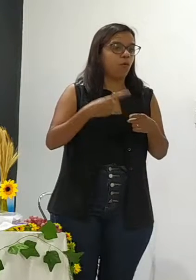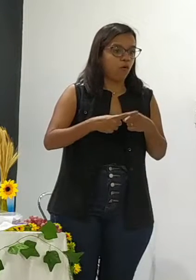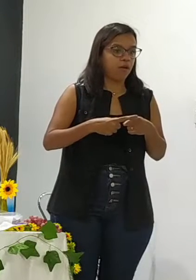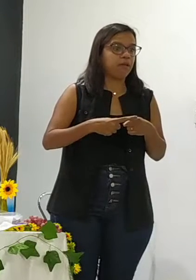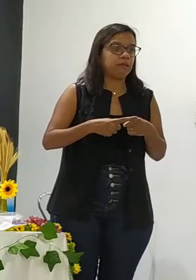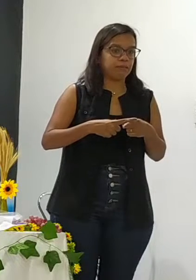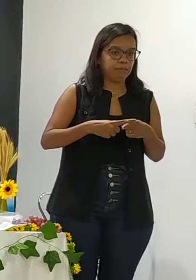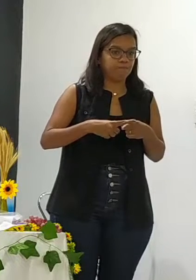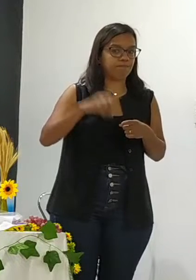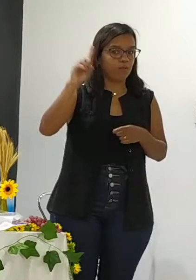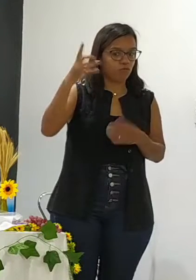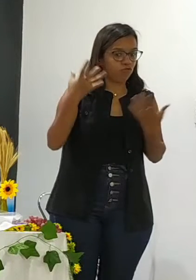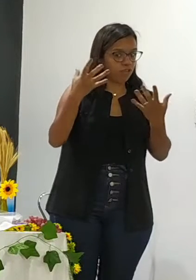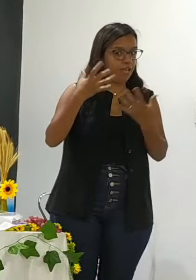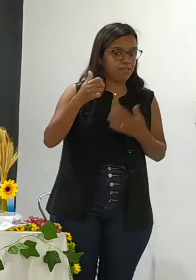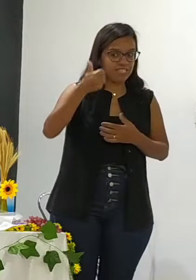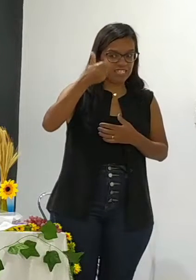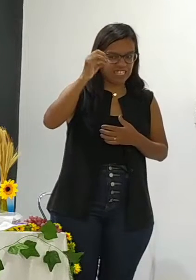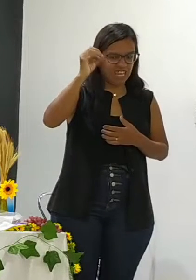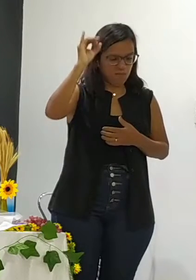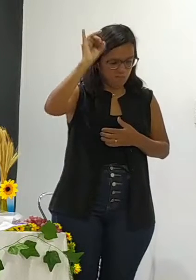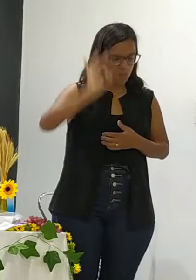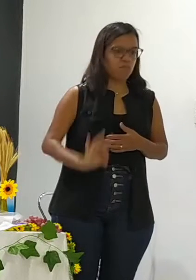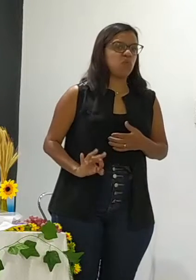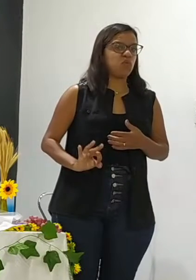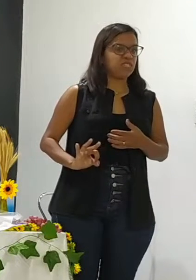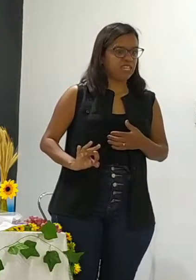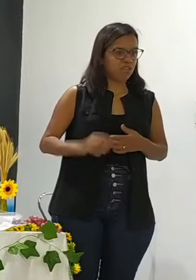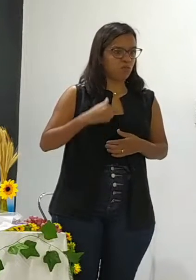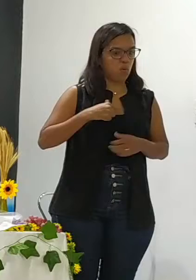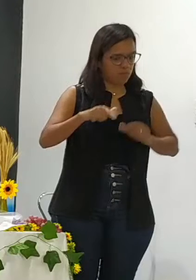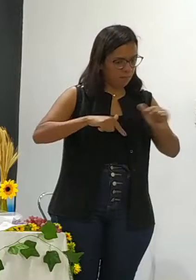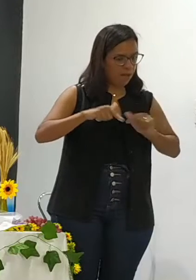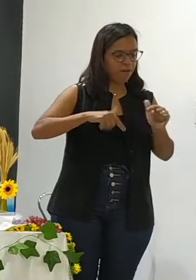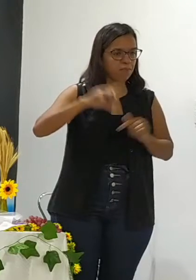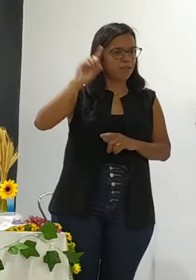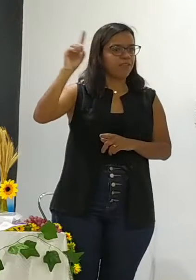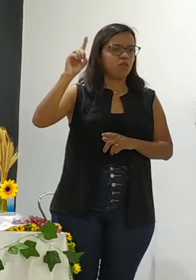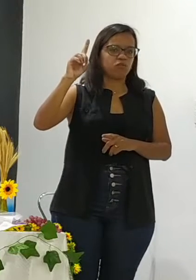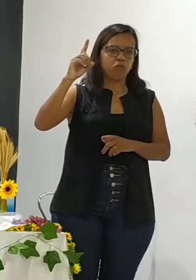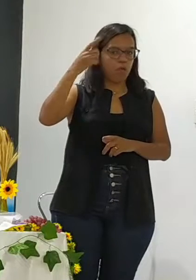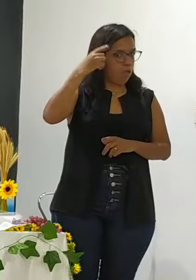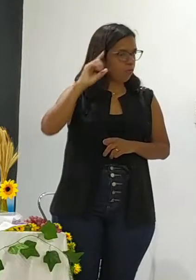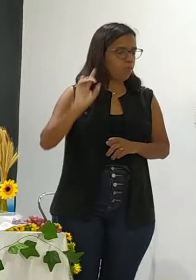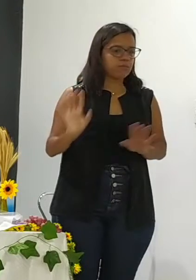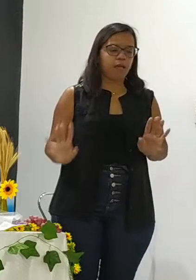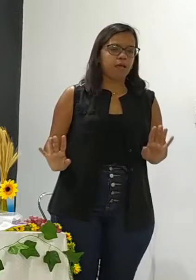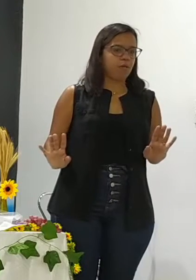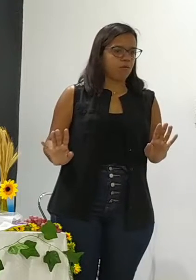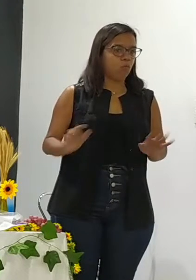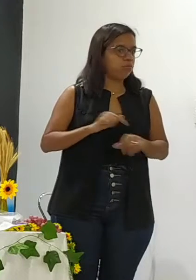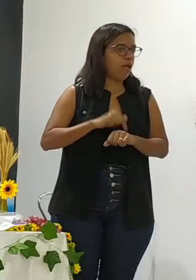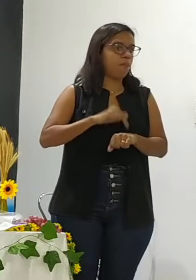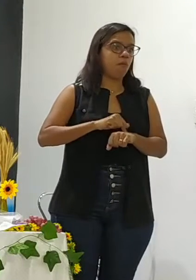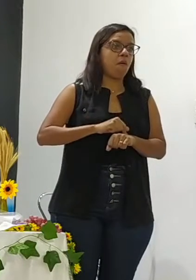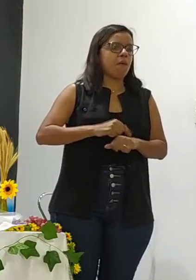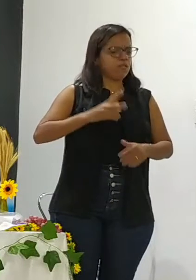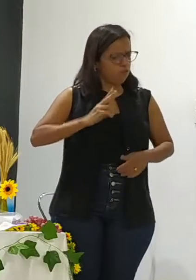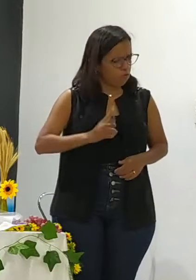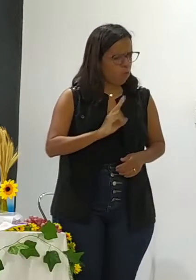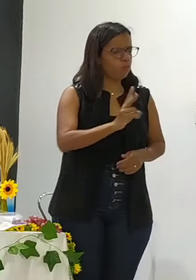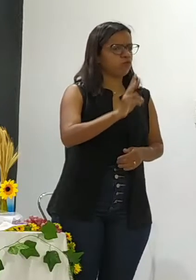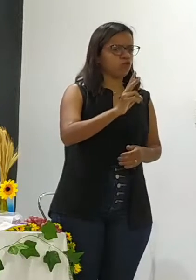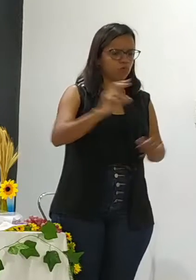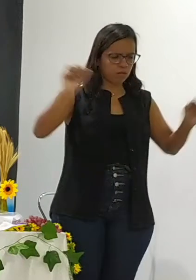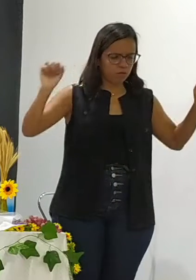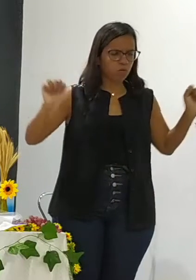palavra. Quando Deus vai fazer, eu não sei. Quando vai ser, eu não sei. Mas eu não vou sair da promessa de Deus, não. Eu vou continuar dando